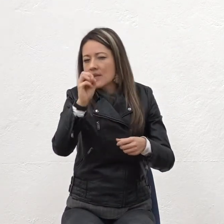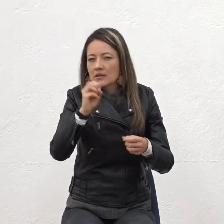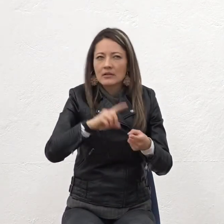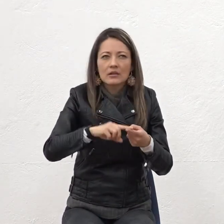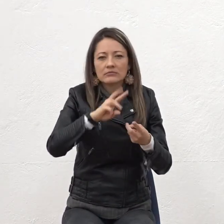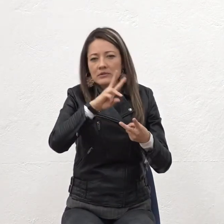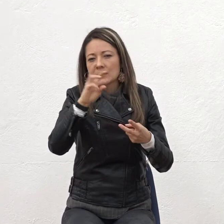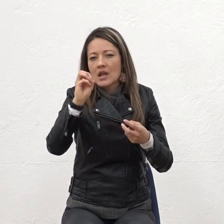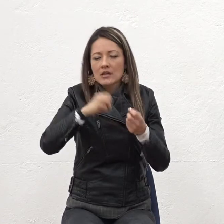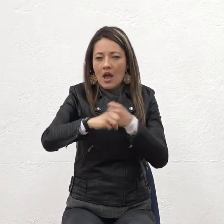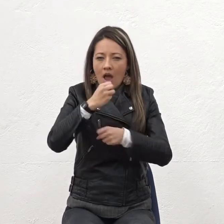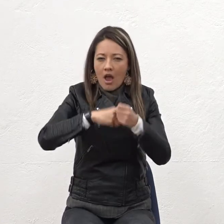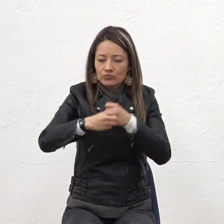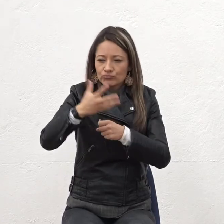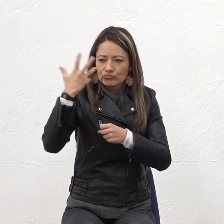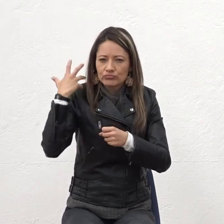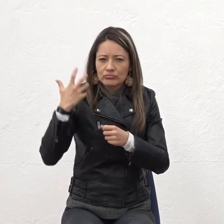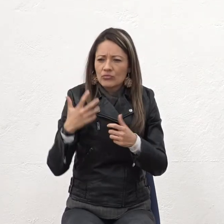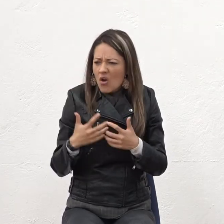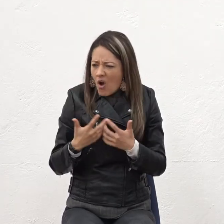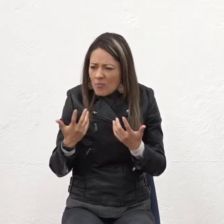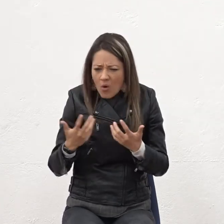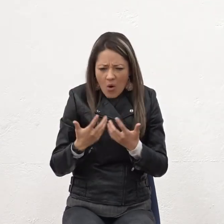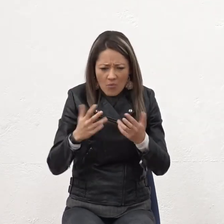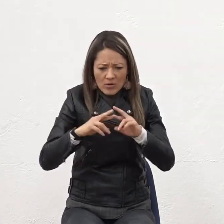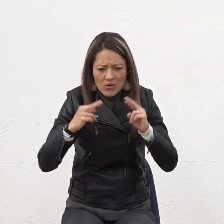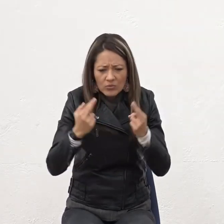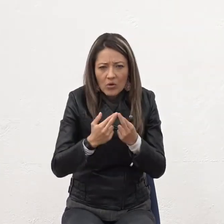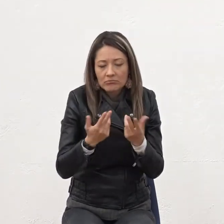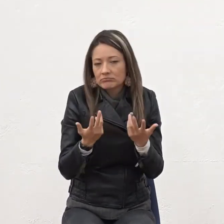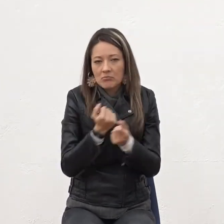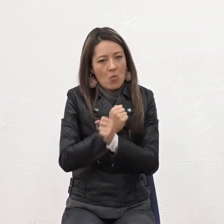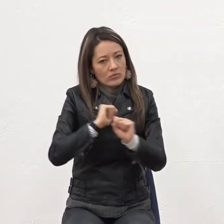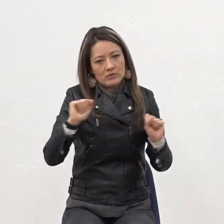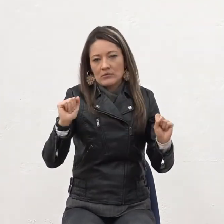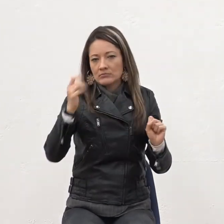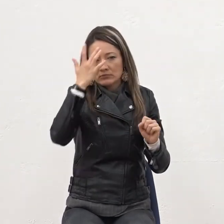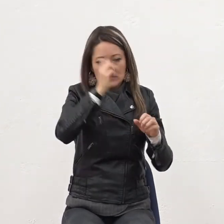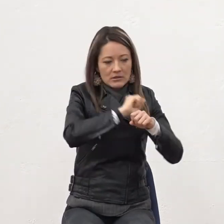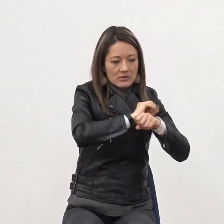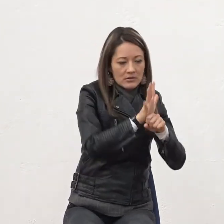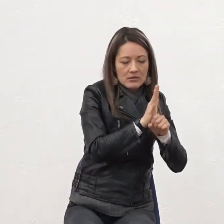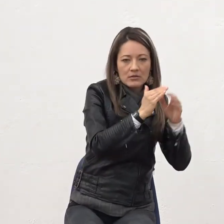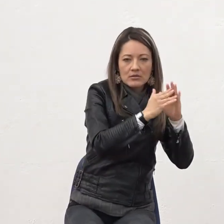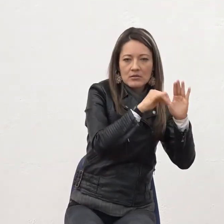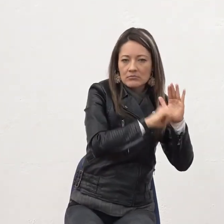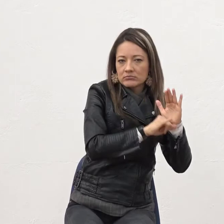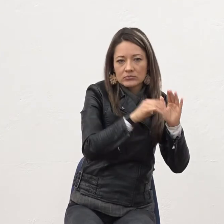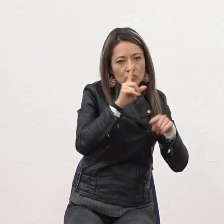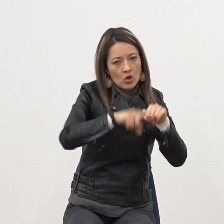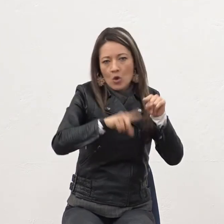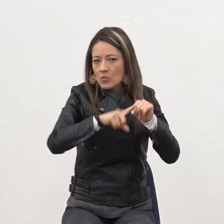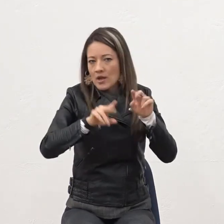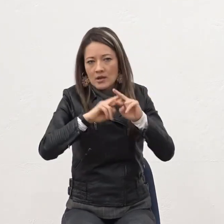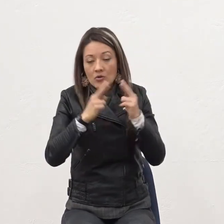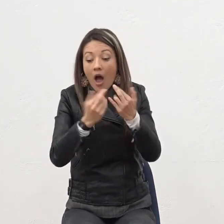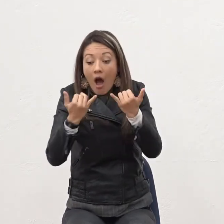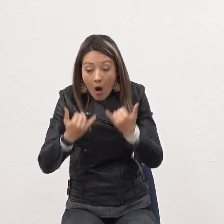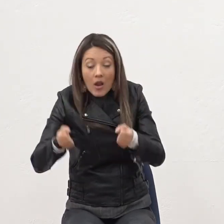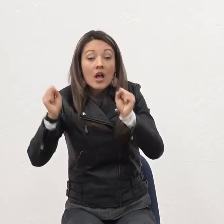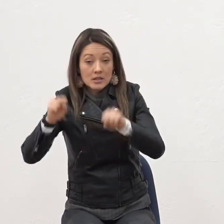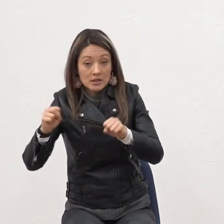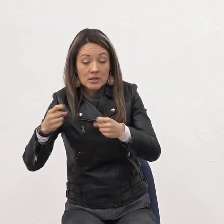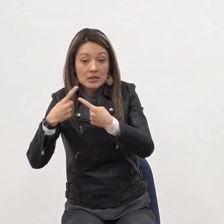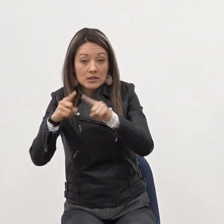20, 30 años? ¿Cómo hacíamos para reunirnos? No estaba el internet, no estaban todas estas herramientas.